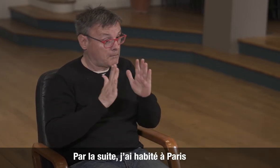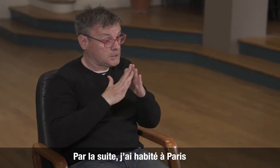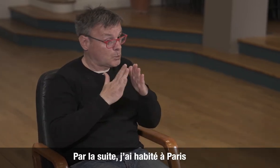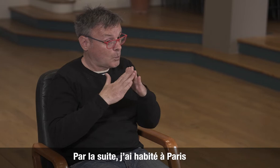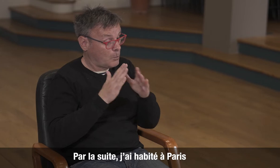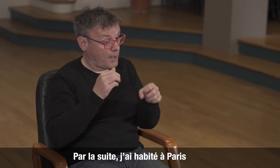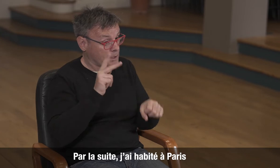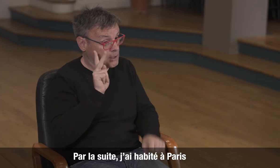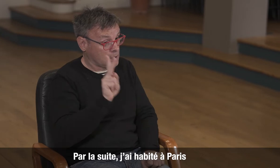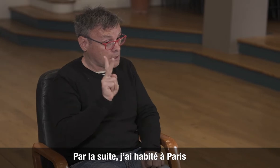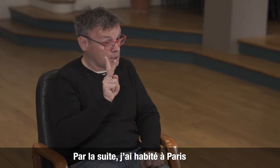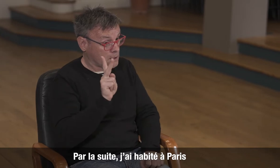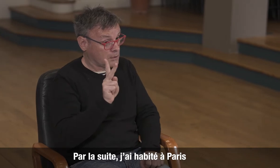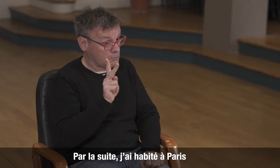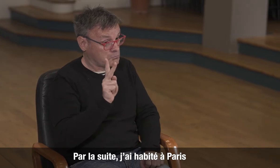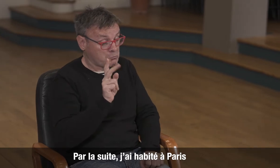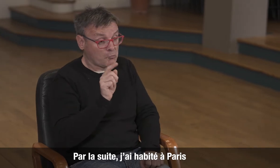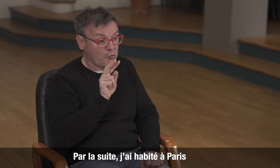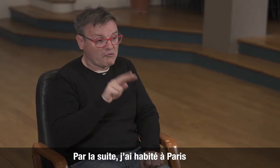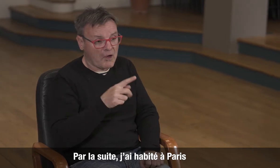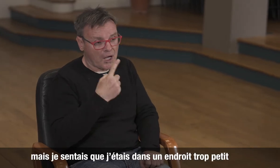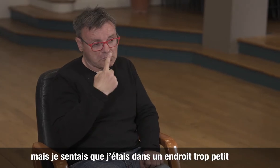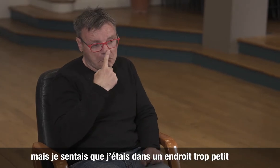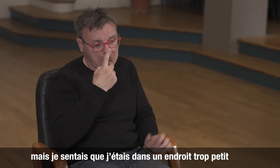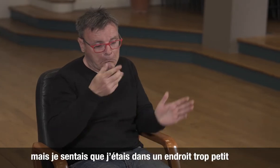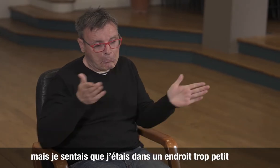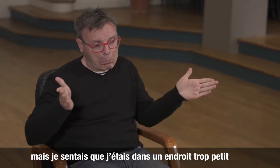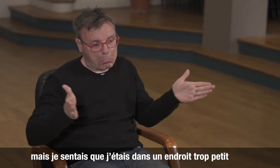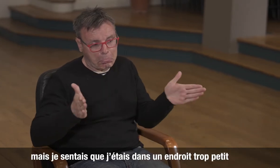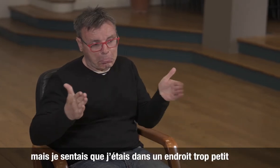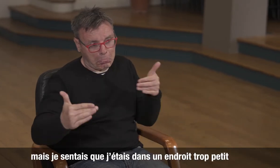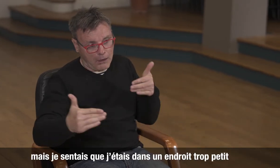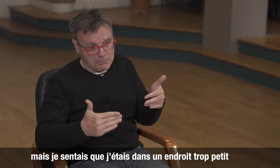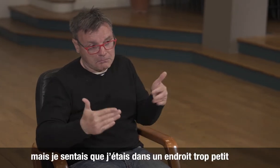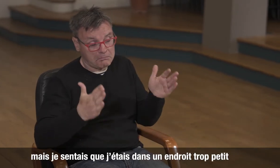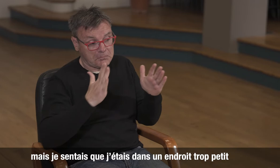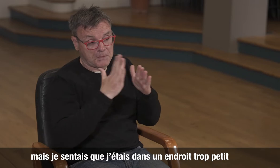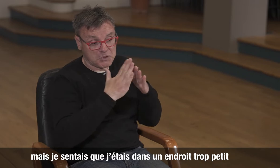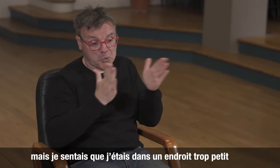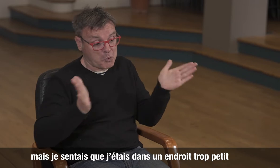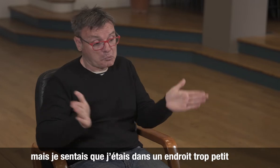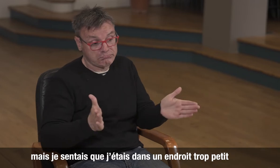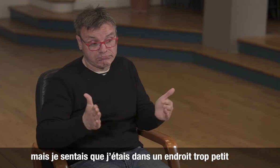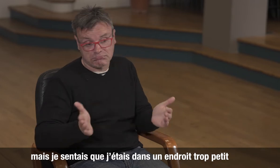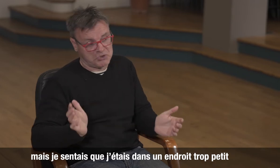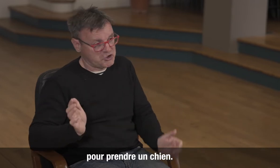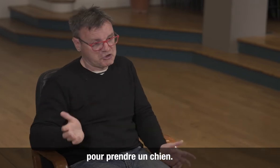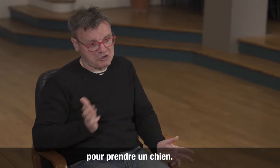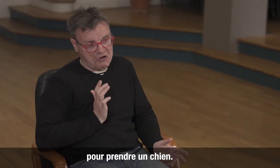Par la suite, j'ai habité à Paris. Mais, je sentais que j'étais dans un endroit trop petit pour